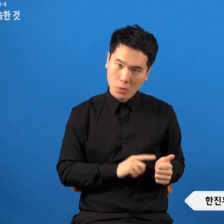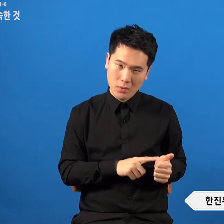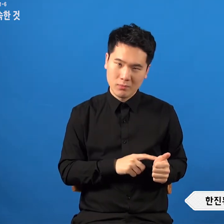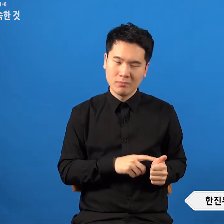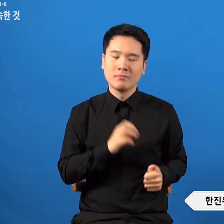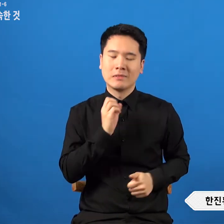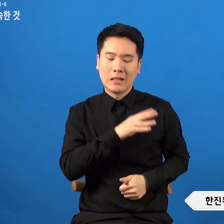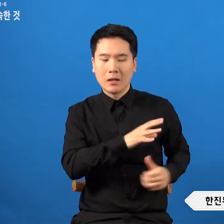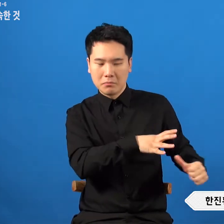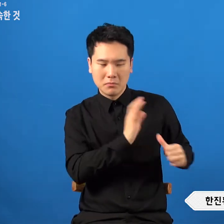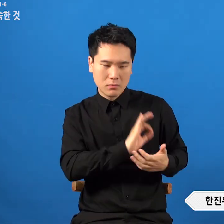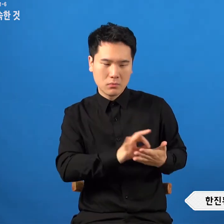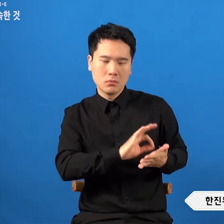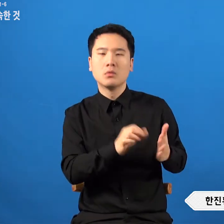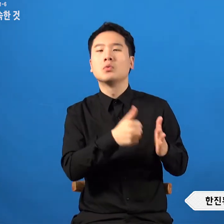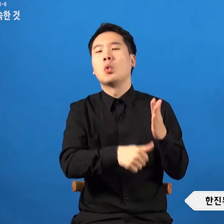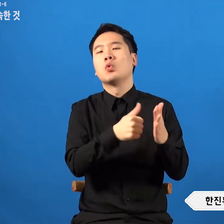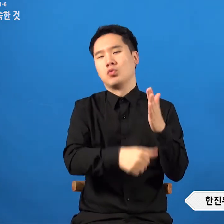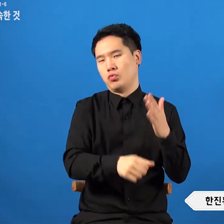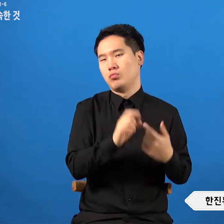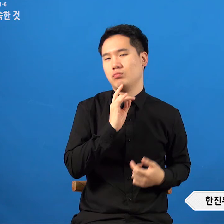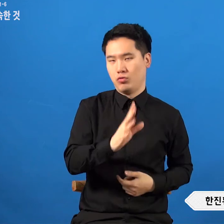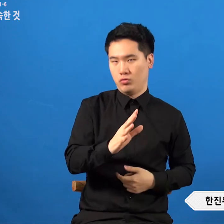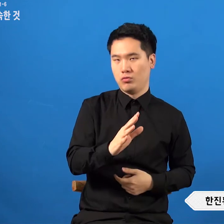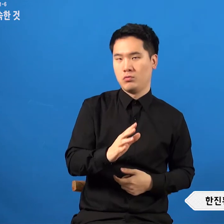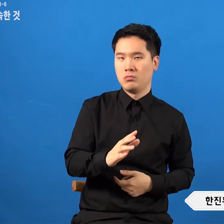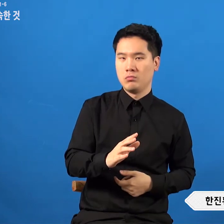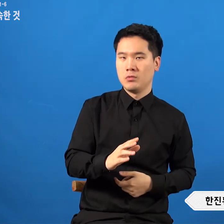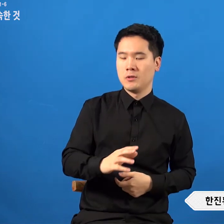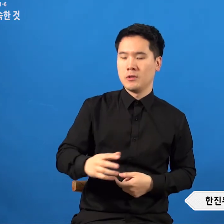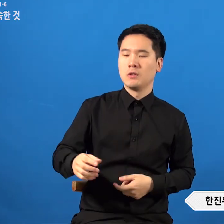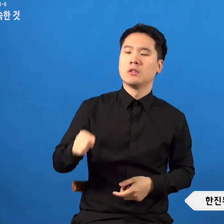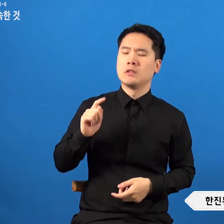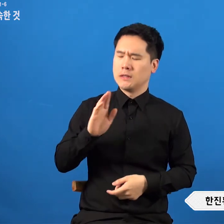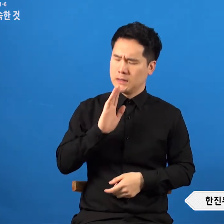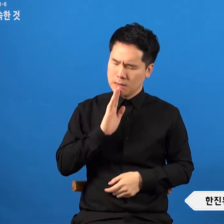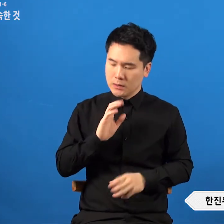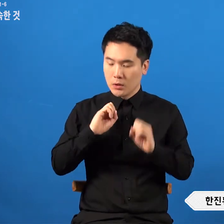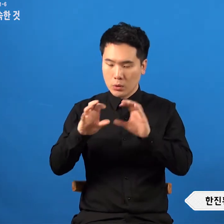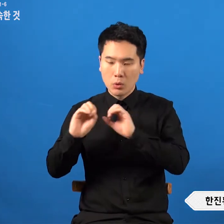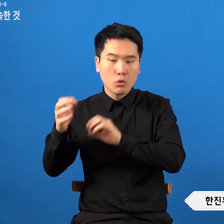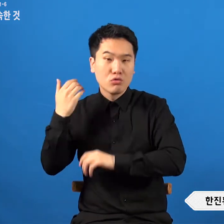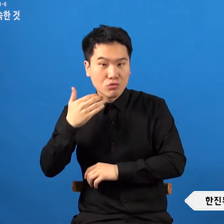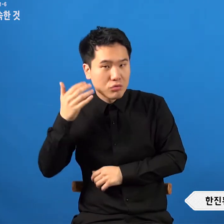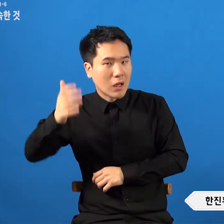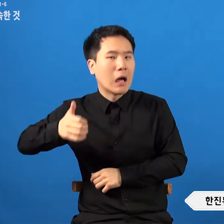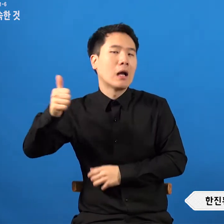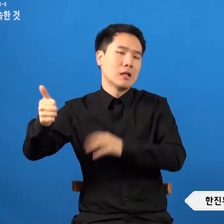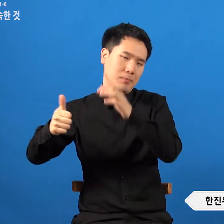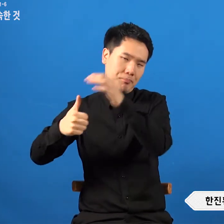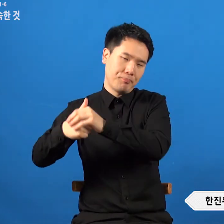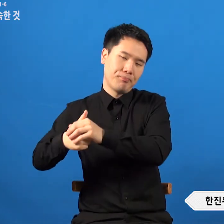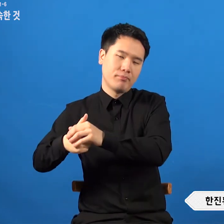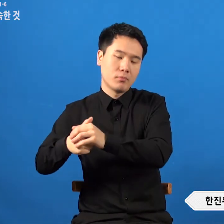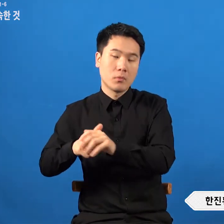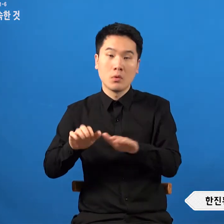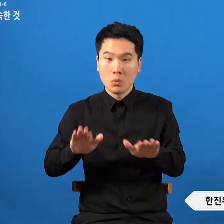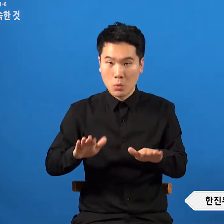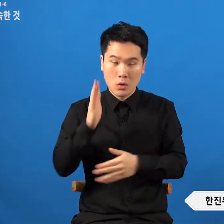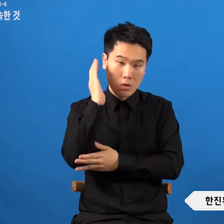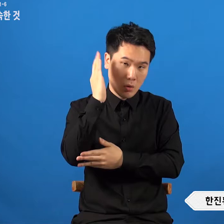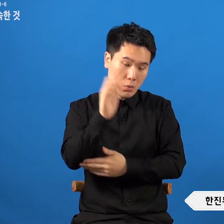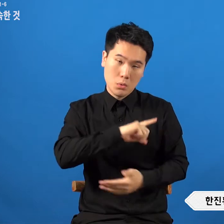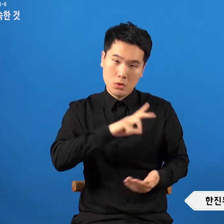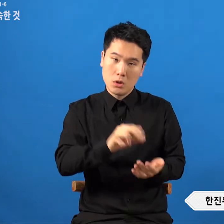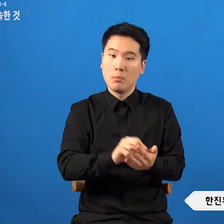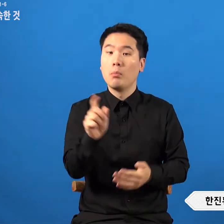요나는 하나의 도구일 뿐이고 선교는 하나님이 하고 계셨습니다. 그래서 오늘 설교 제목이